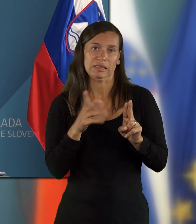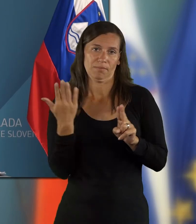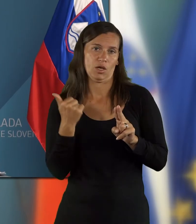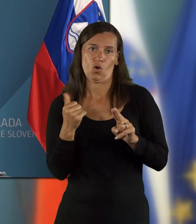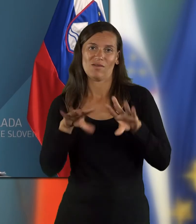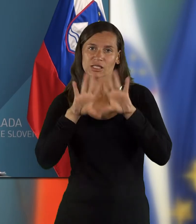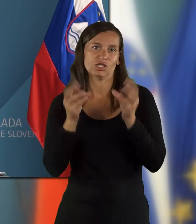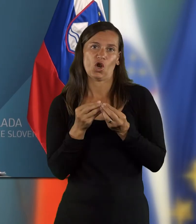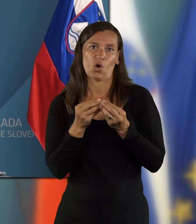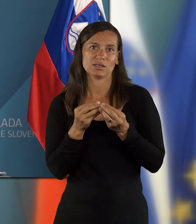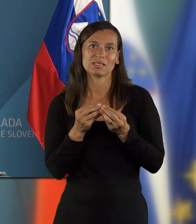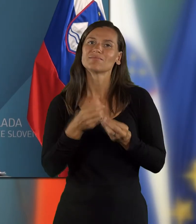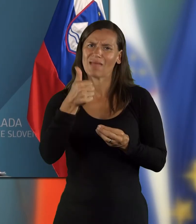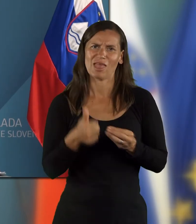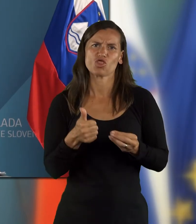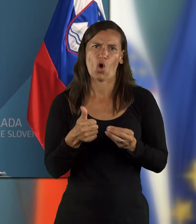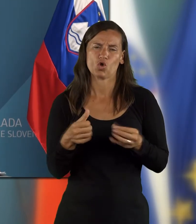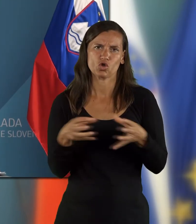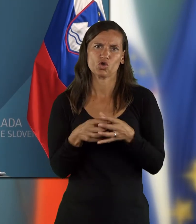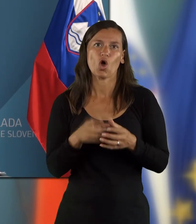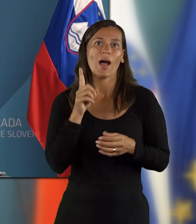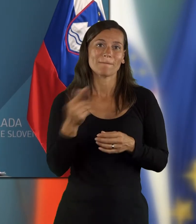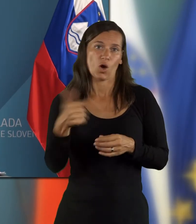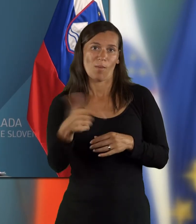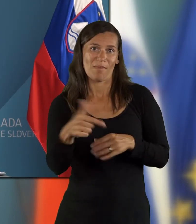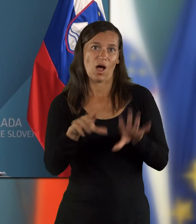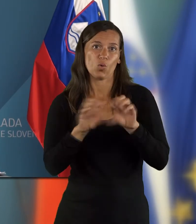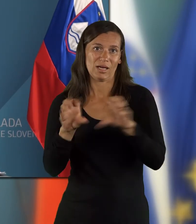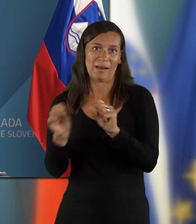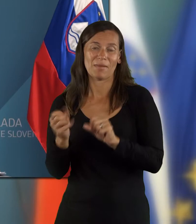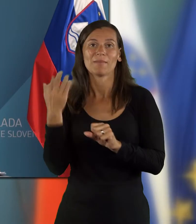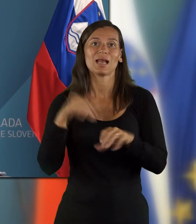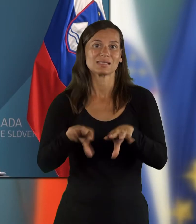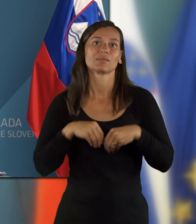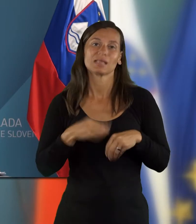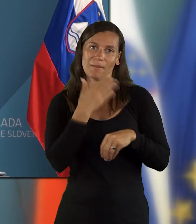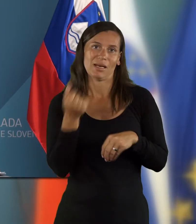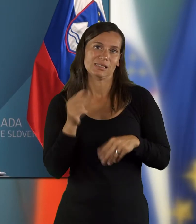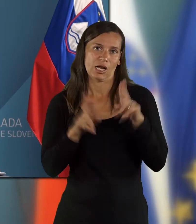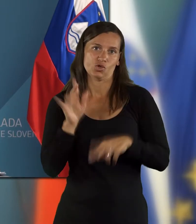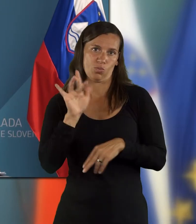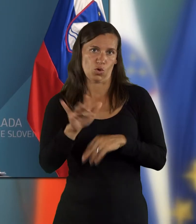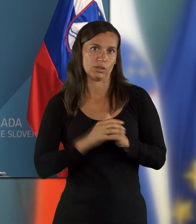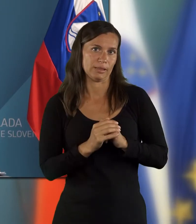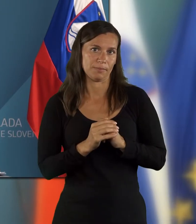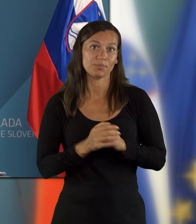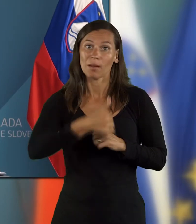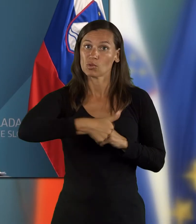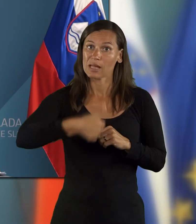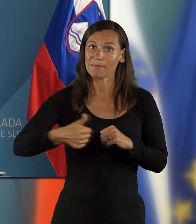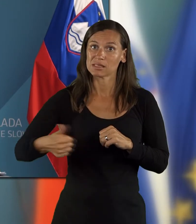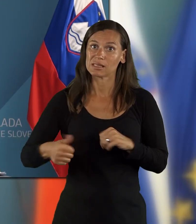Glasovanje ni bilo v celoti enotno, ampak oba dva ukrepa sta bila sprejeta brez glasu